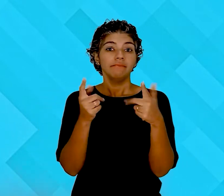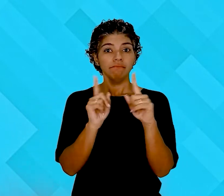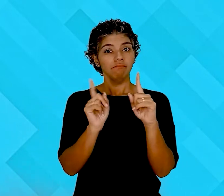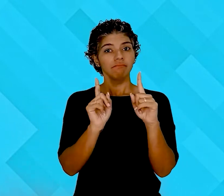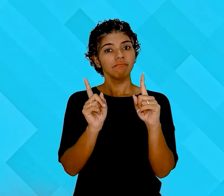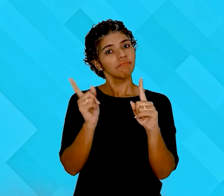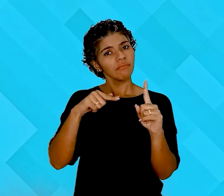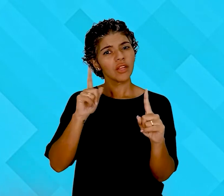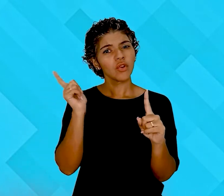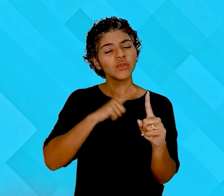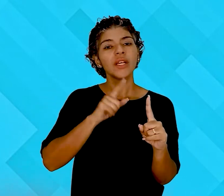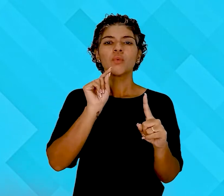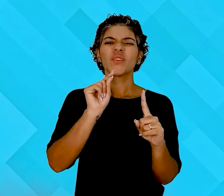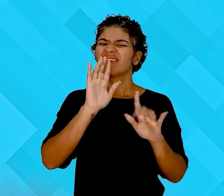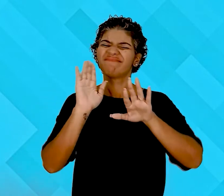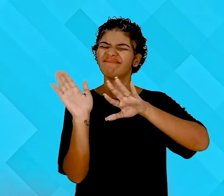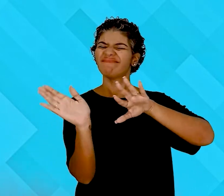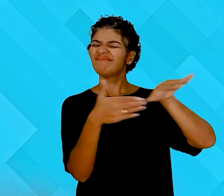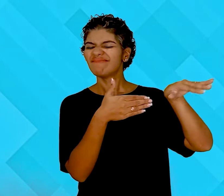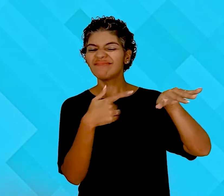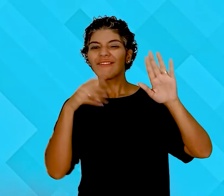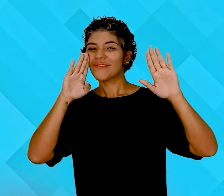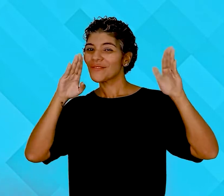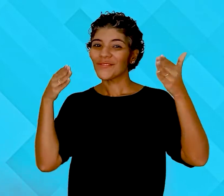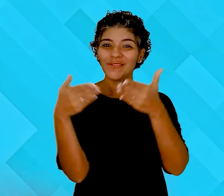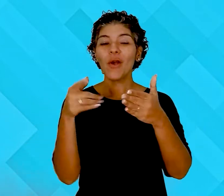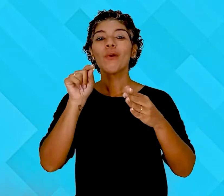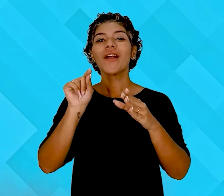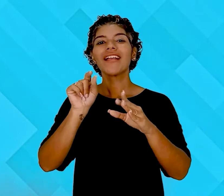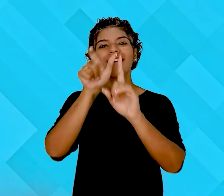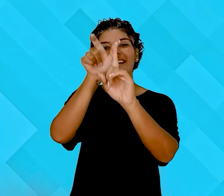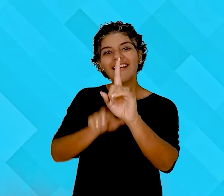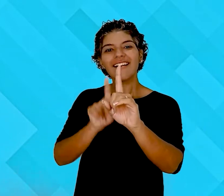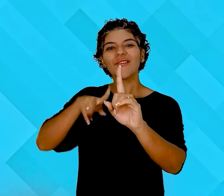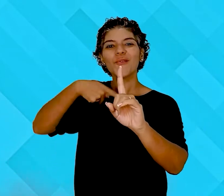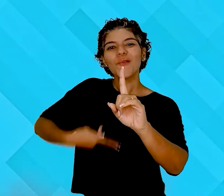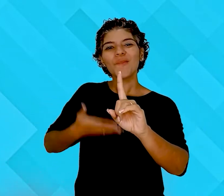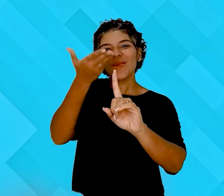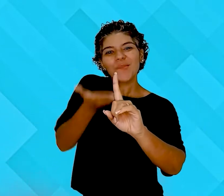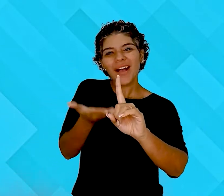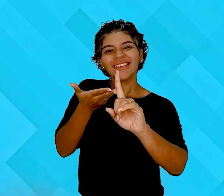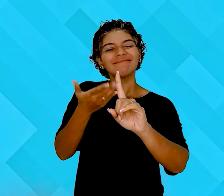sublimar isso tudo e chegar no que realmente importa, que é a humanidade, já é um primeiro passo muito importante. O resto tem tutorial no